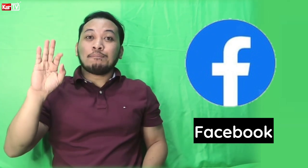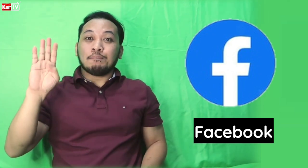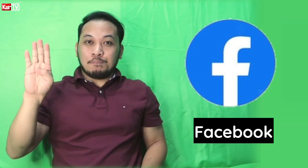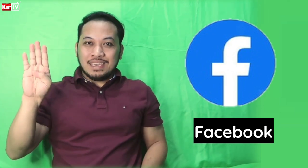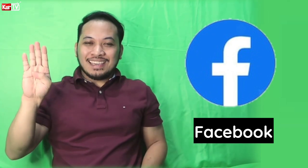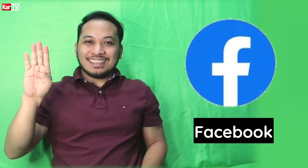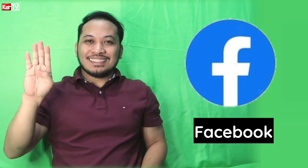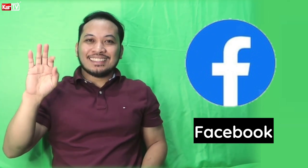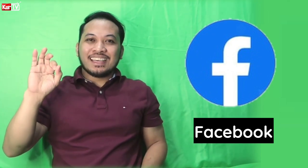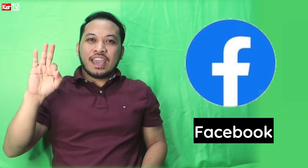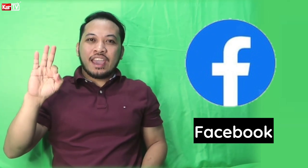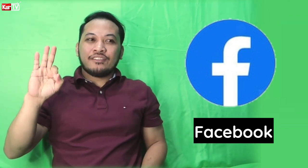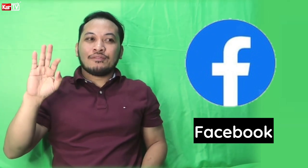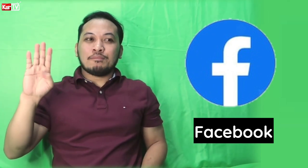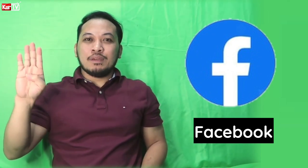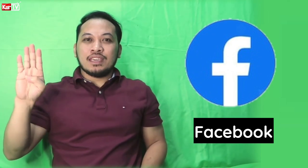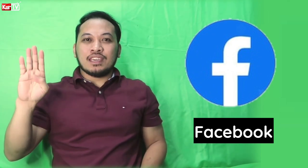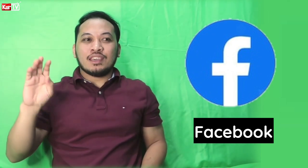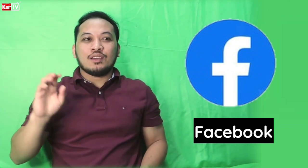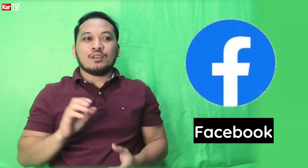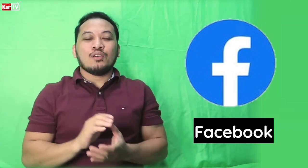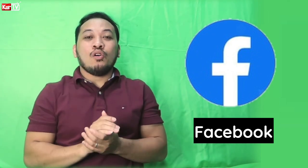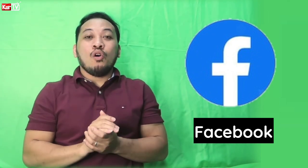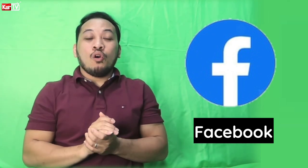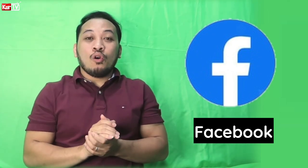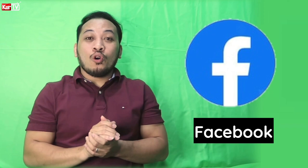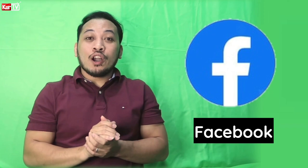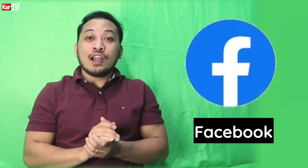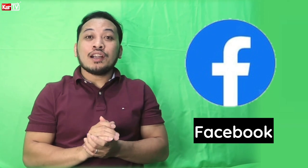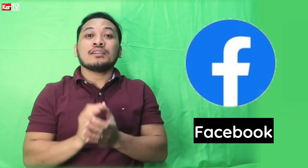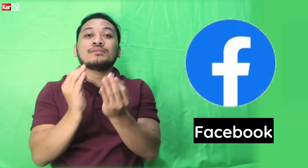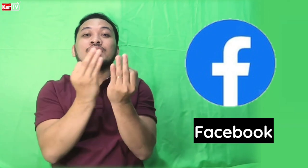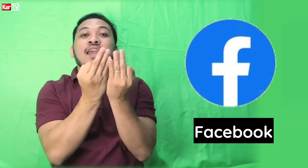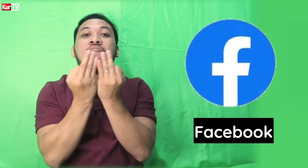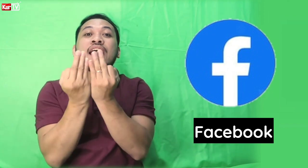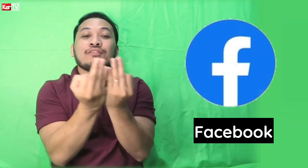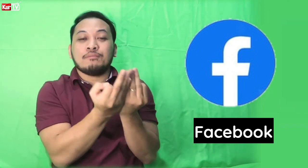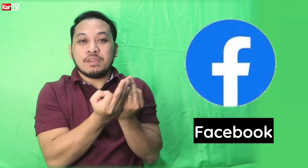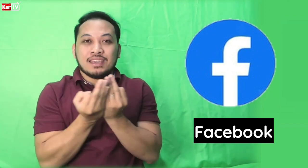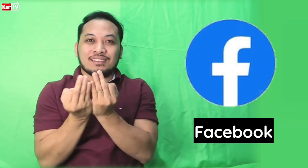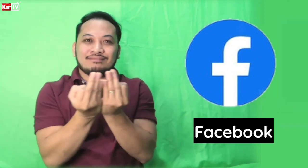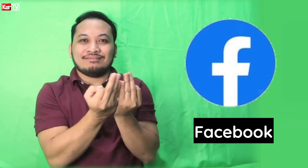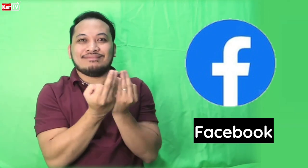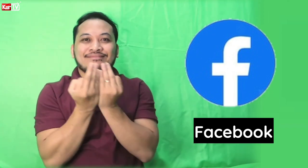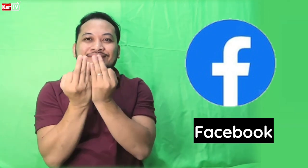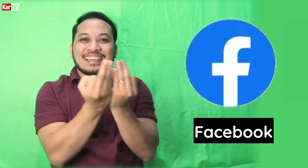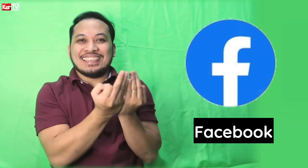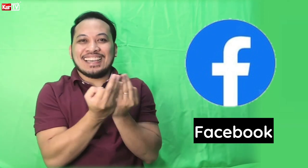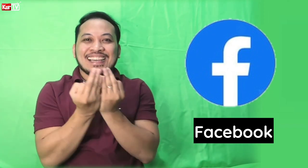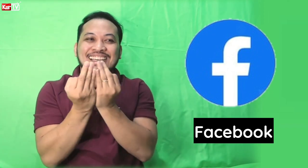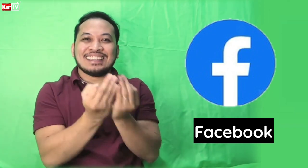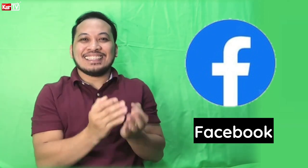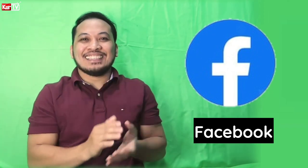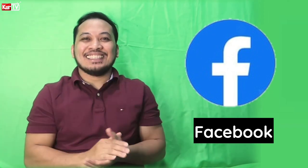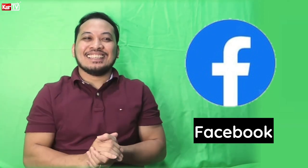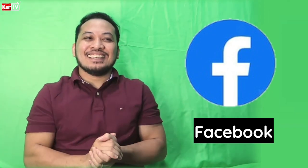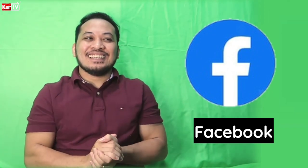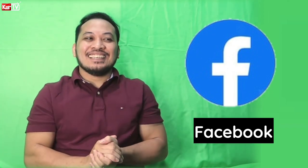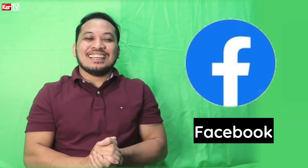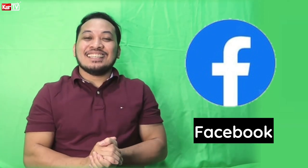FB. FB. Or FB. Ayan.